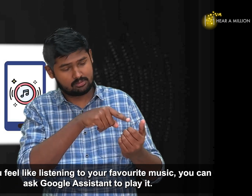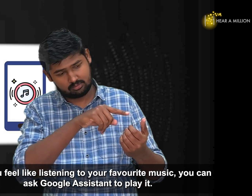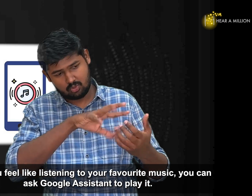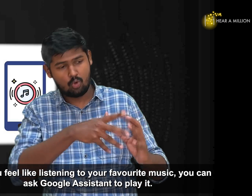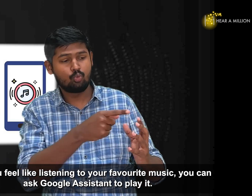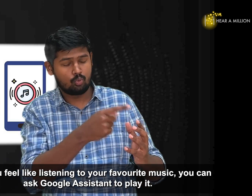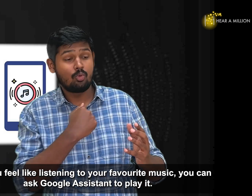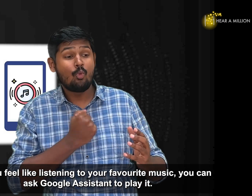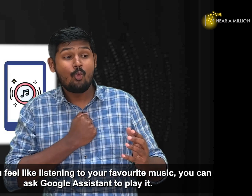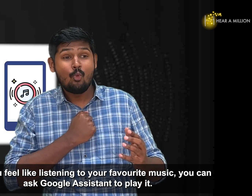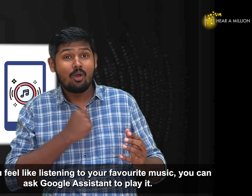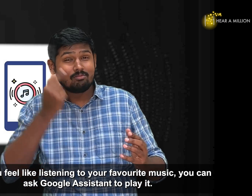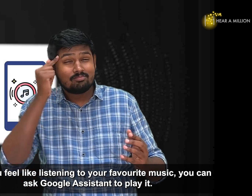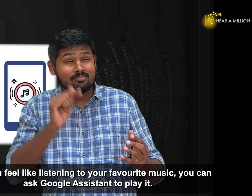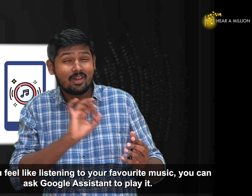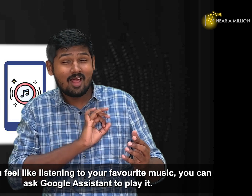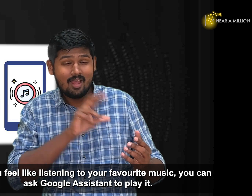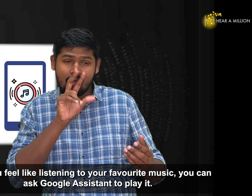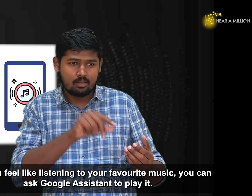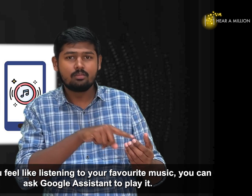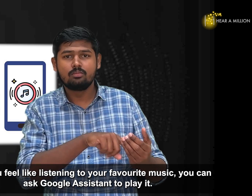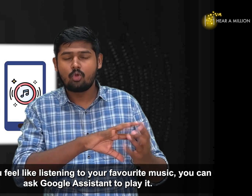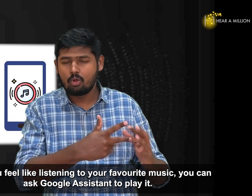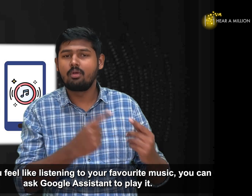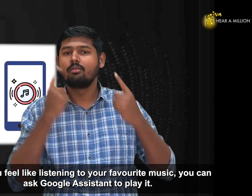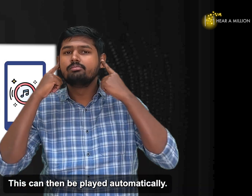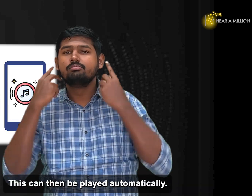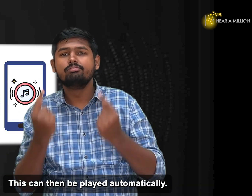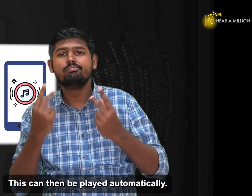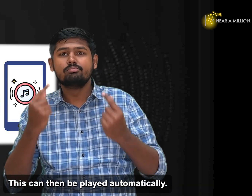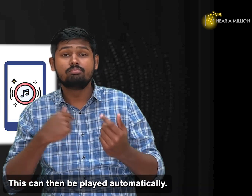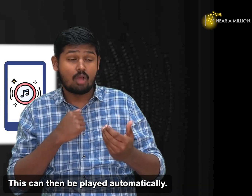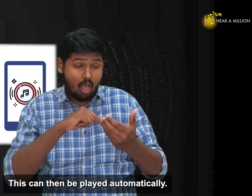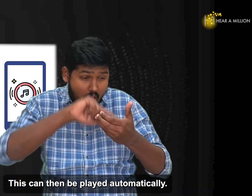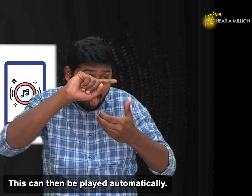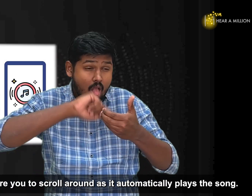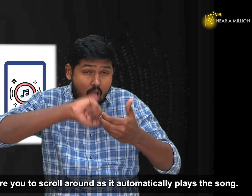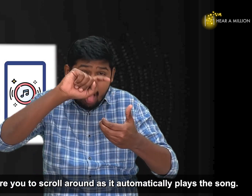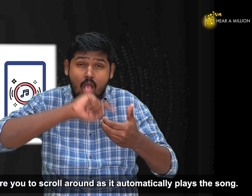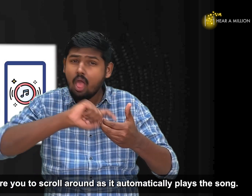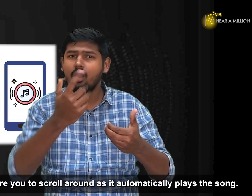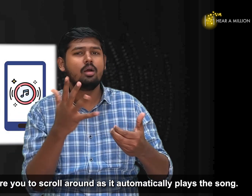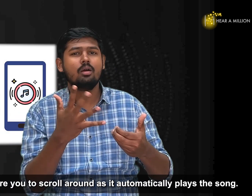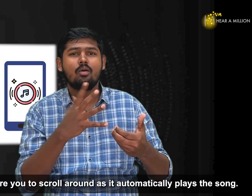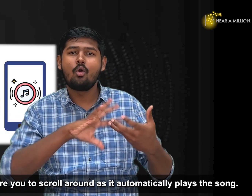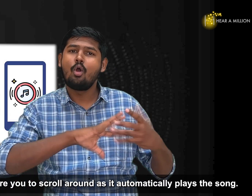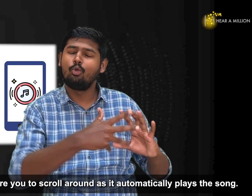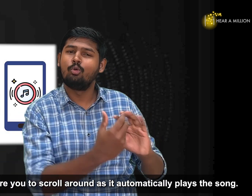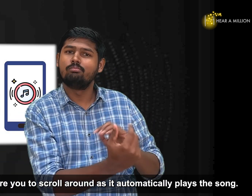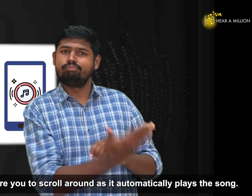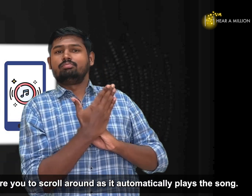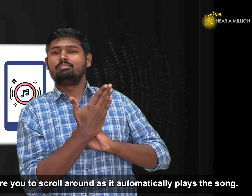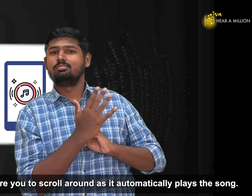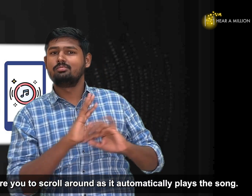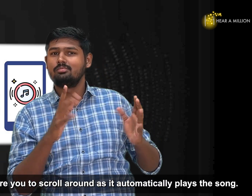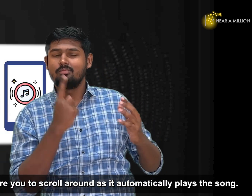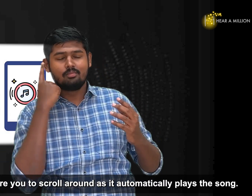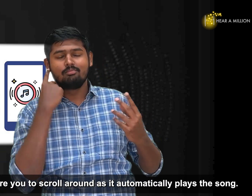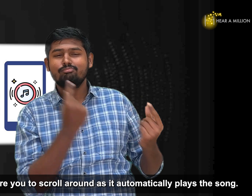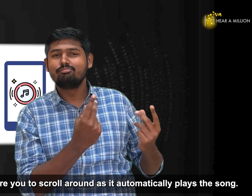हैं। इसके बाद इसे स्वचालित रूप से चलाया जा सकता है। यदि आप मौसम का अपडेट चाहते हैं तो